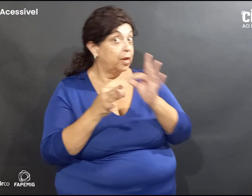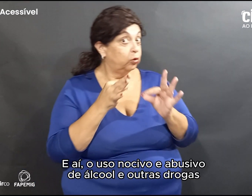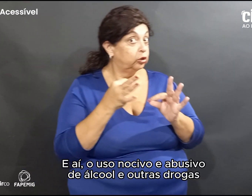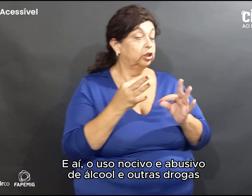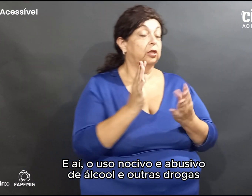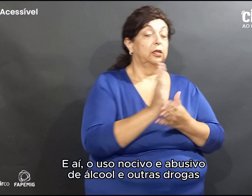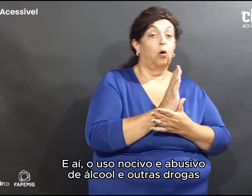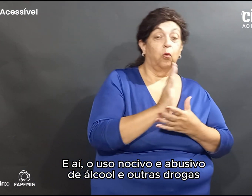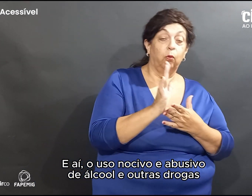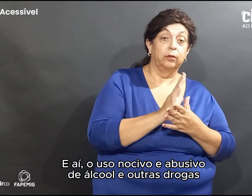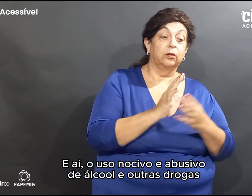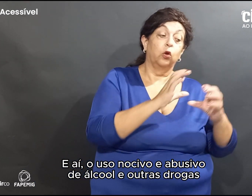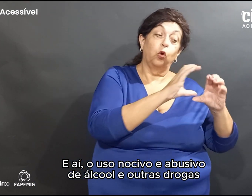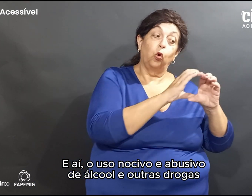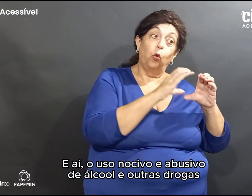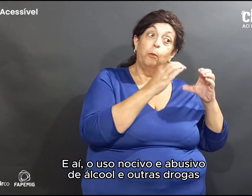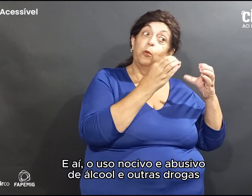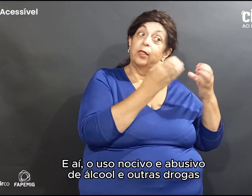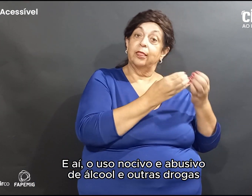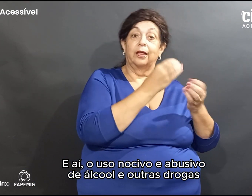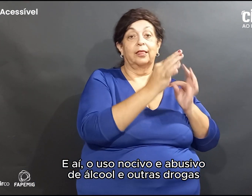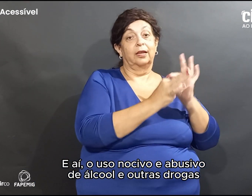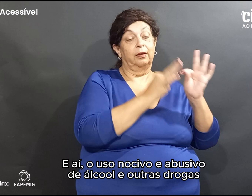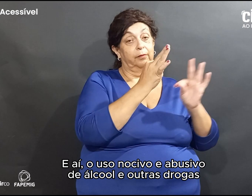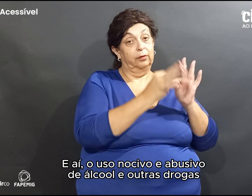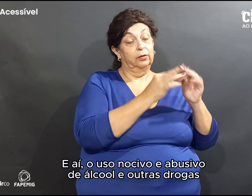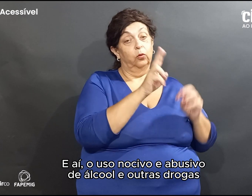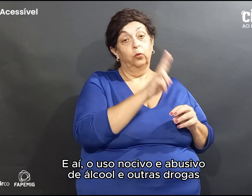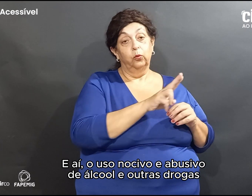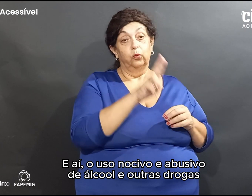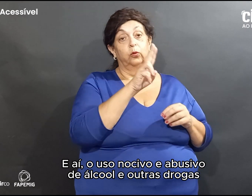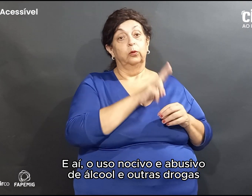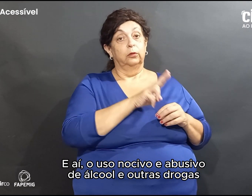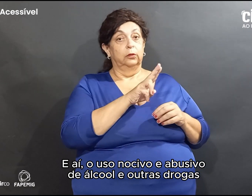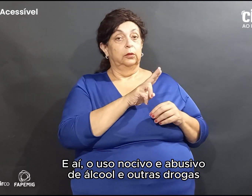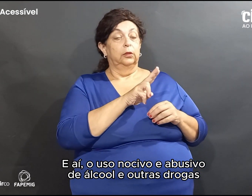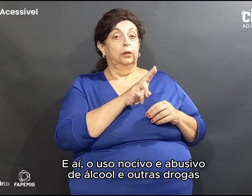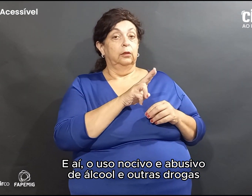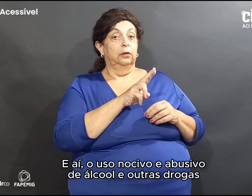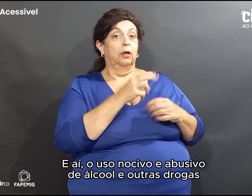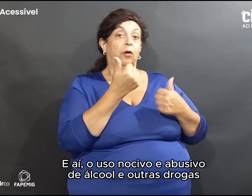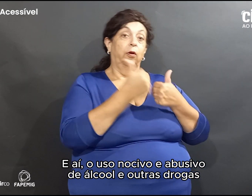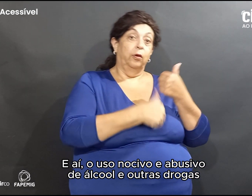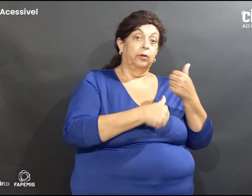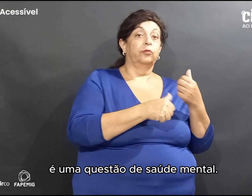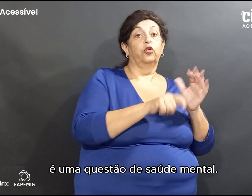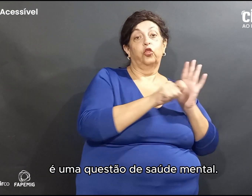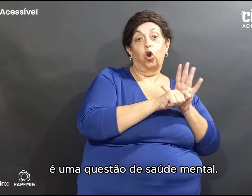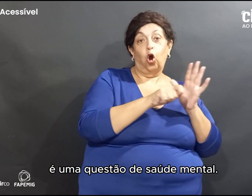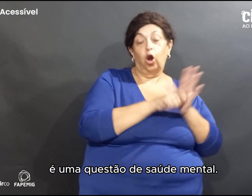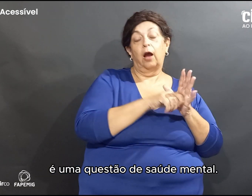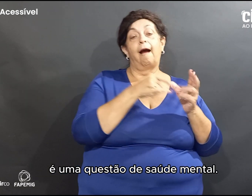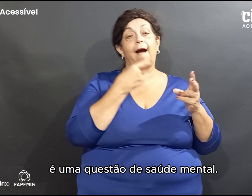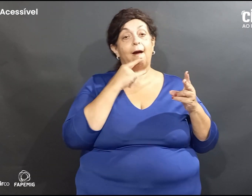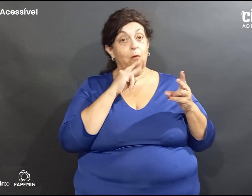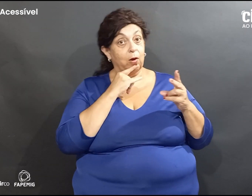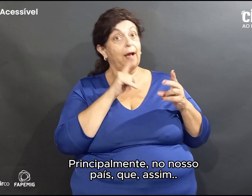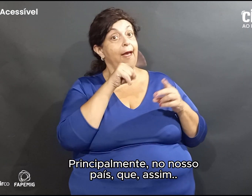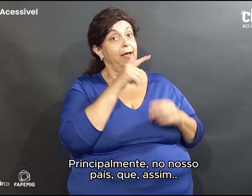e aí o uso, né, nocivo e abusivo de álcool e outras drogas é uma questão de saúde mental, principalmente no